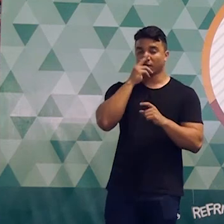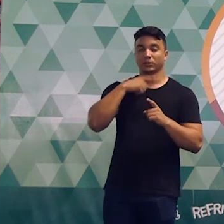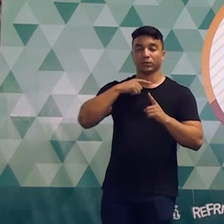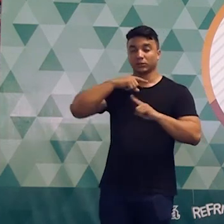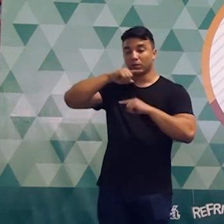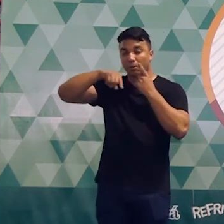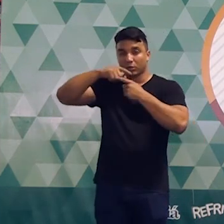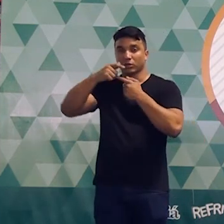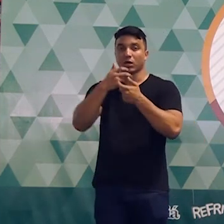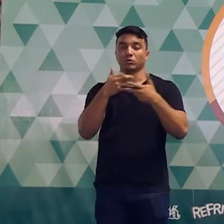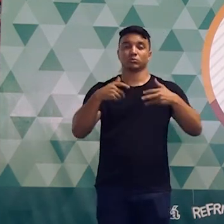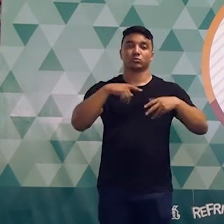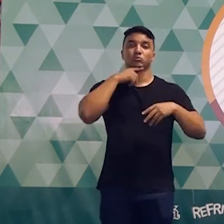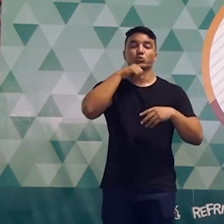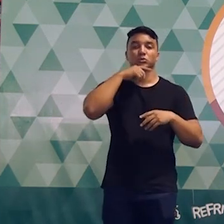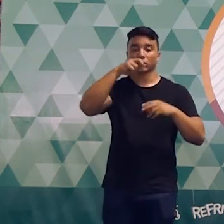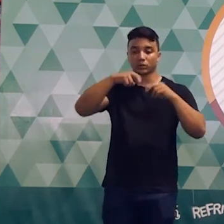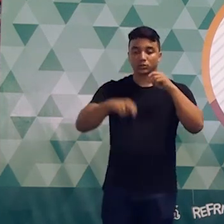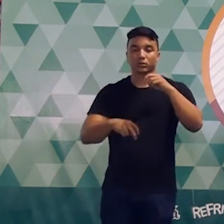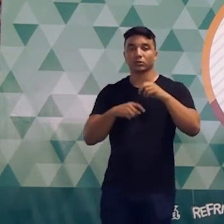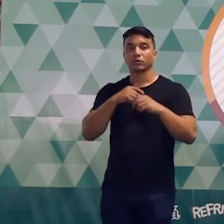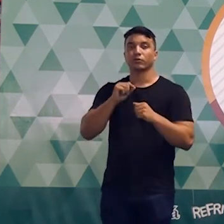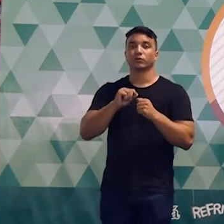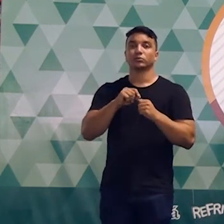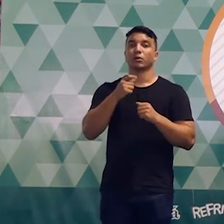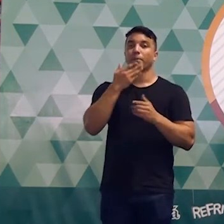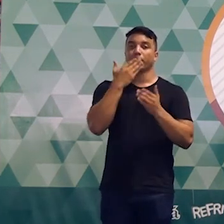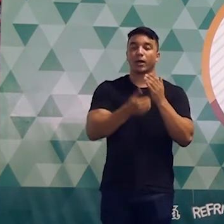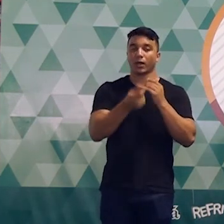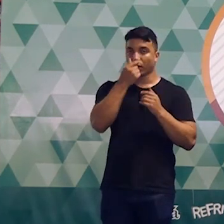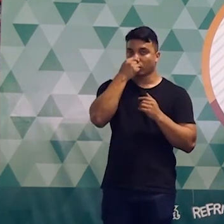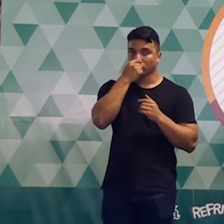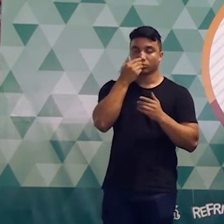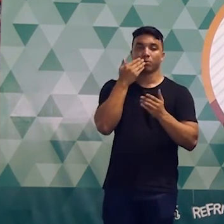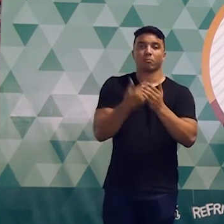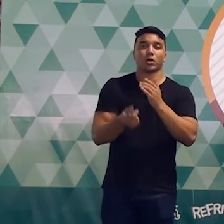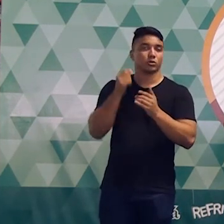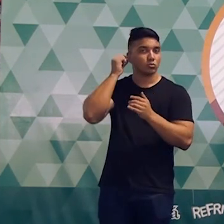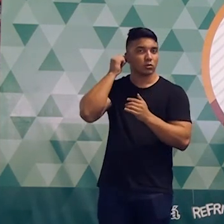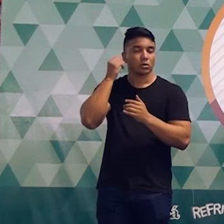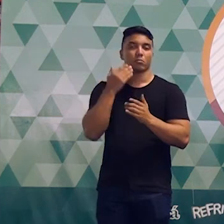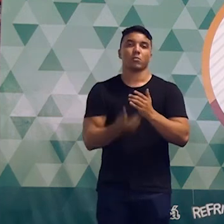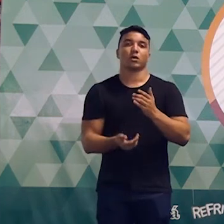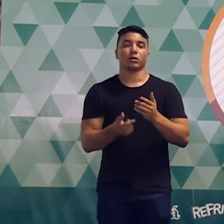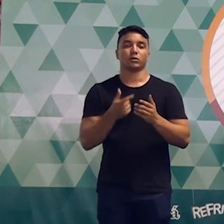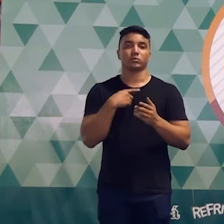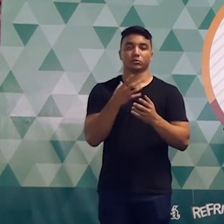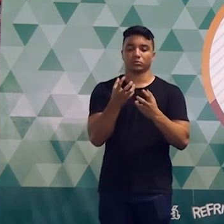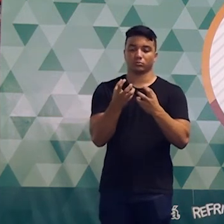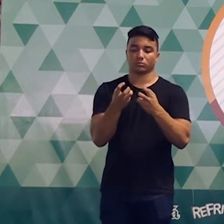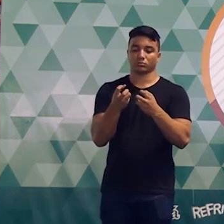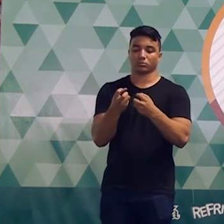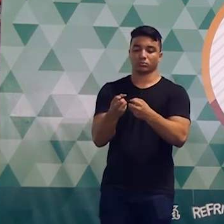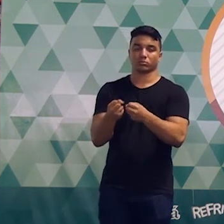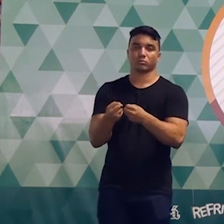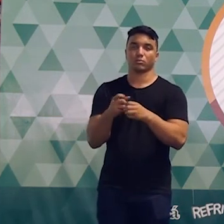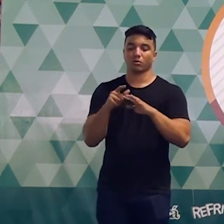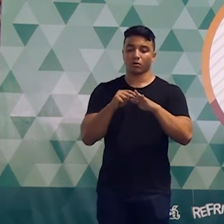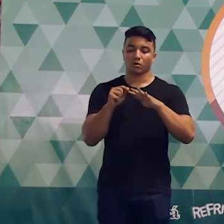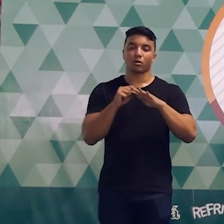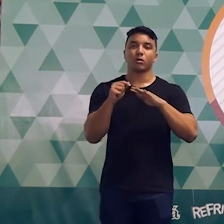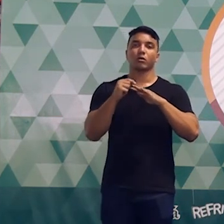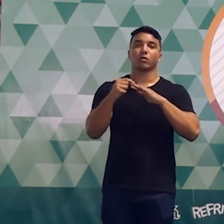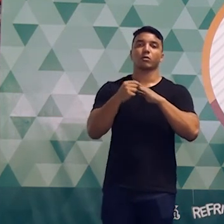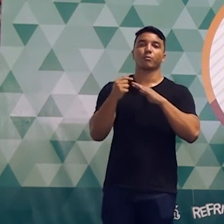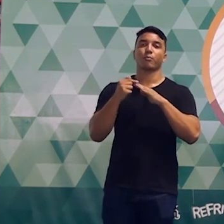tempestade, não consegue descer das montanhas e tal, ele perde nariz, ele perde orelha, porque começa a dar gangrena, ponta dos